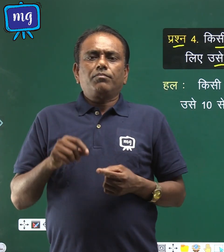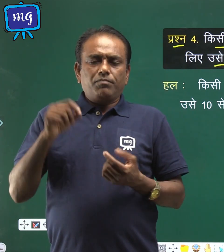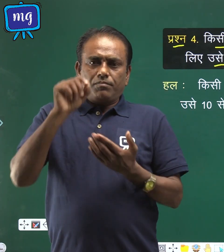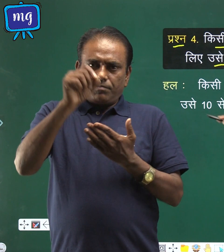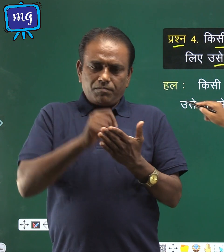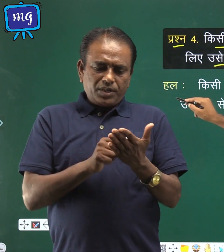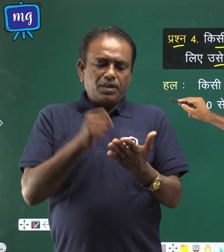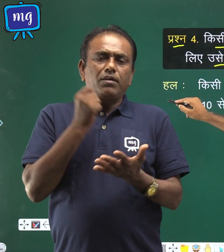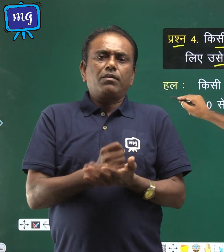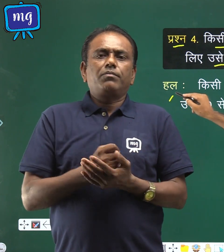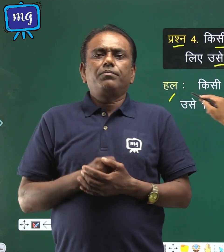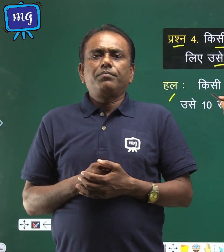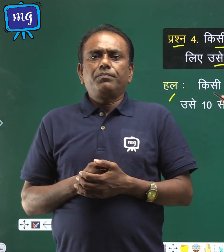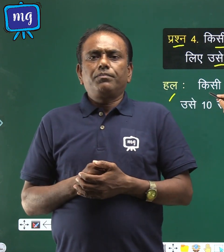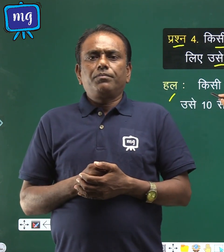पड़ेगा।